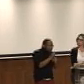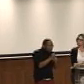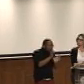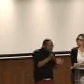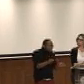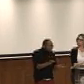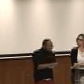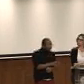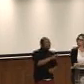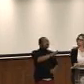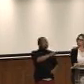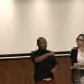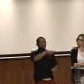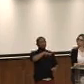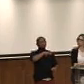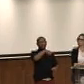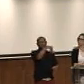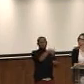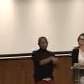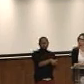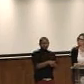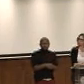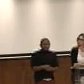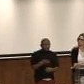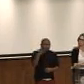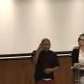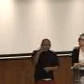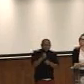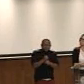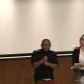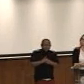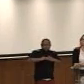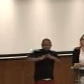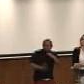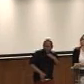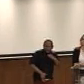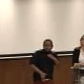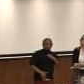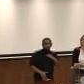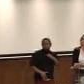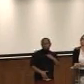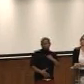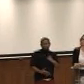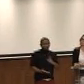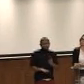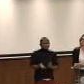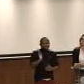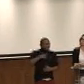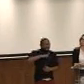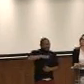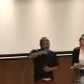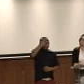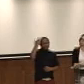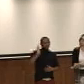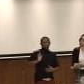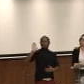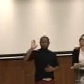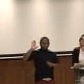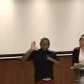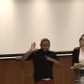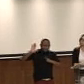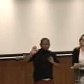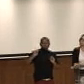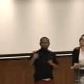ter eleição. E aqueles com menos de 5 anos, nos quais já tenham candidatos, né,